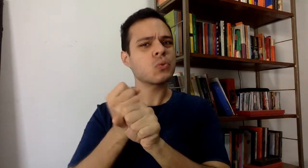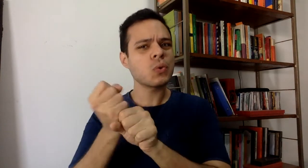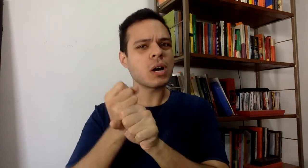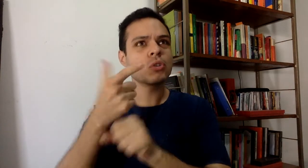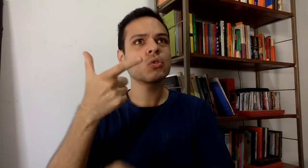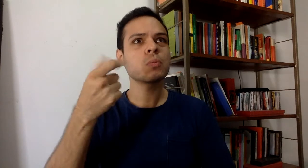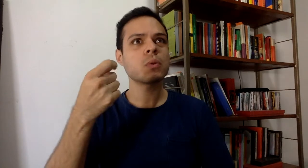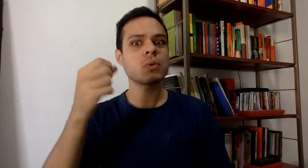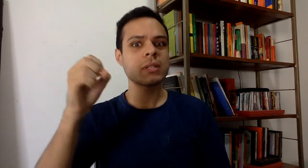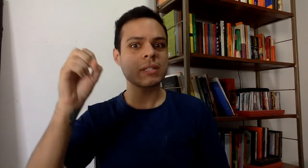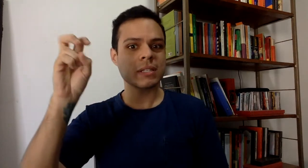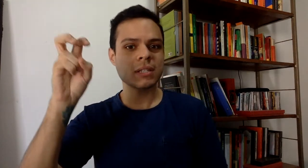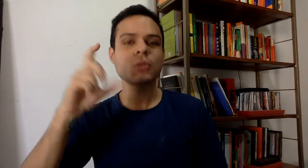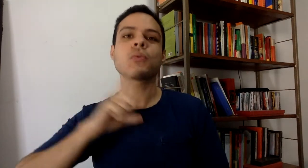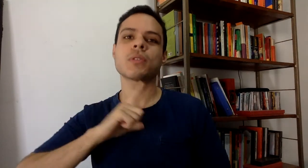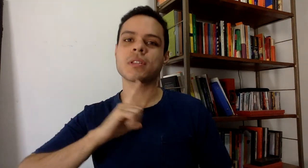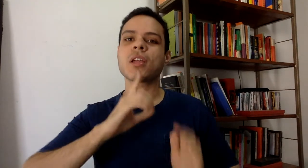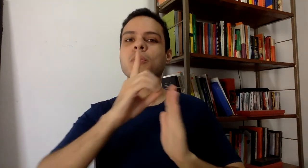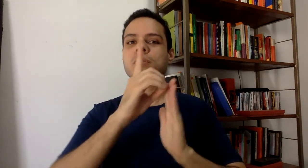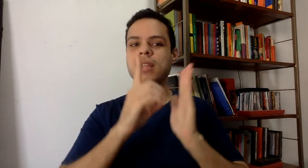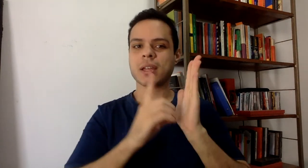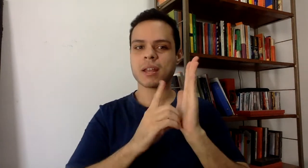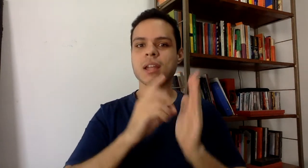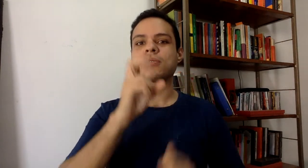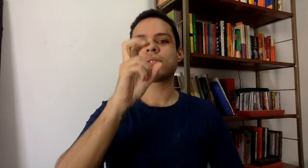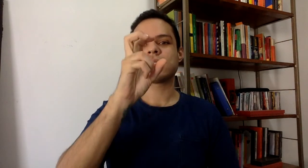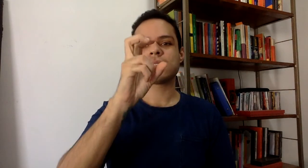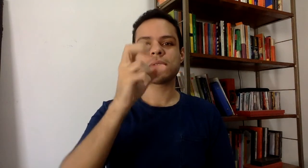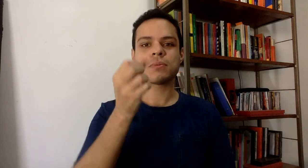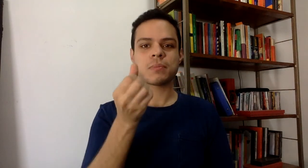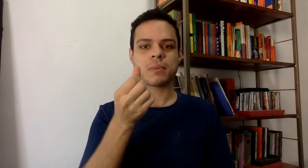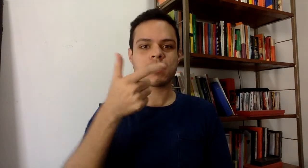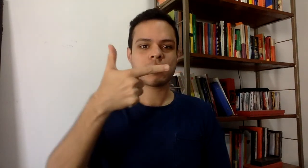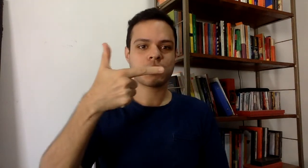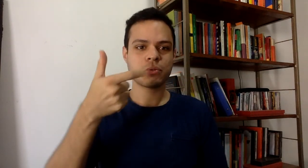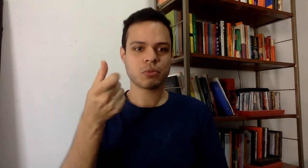Depois dessa lei, no ano de 2005, também houve o Decreto